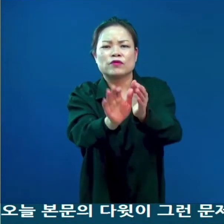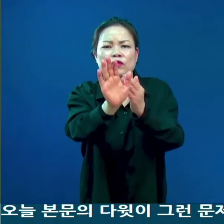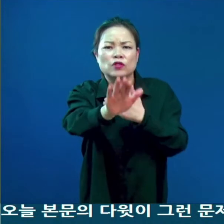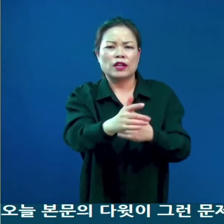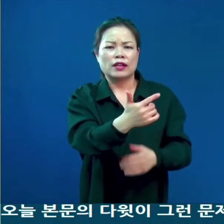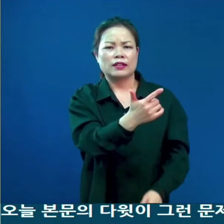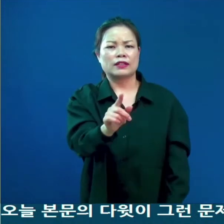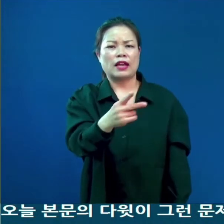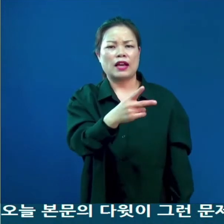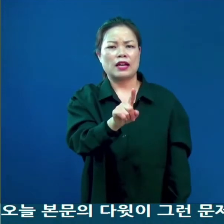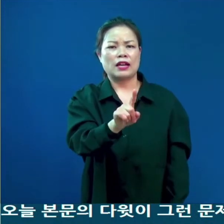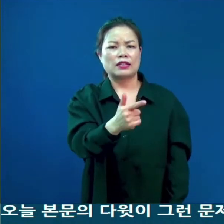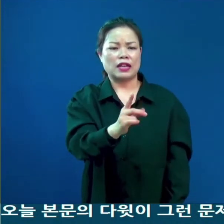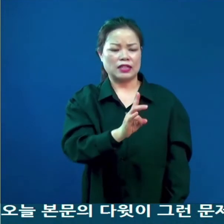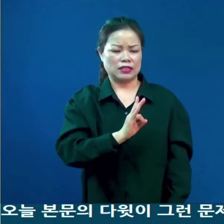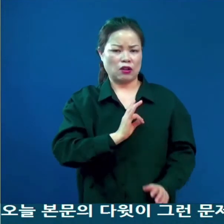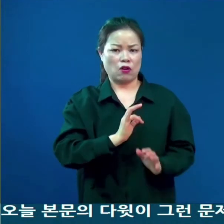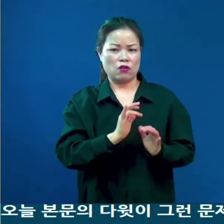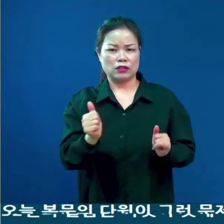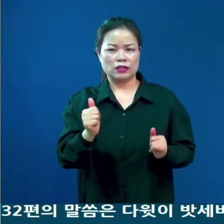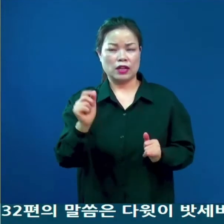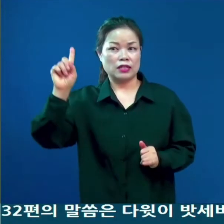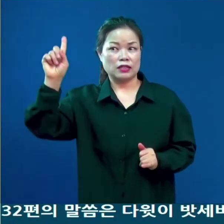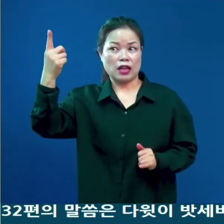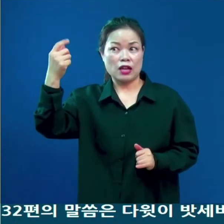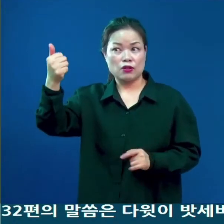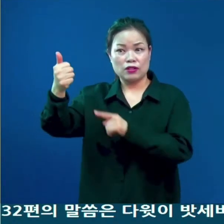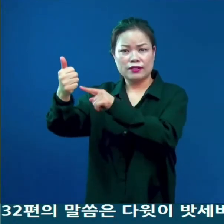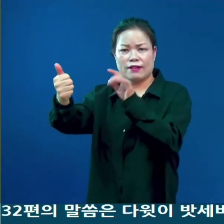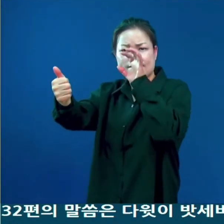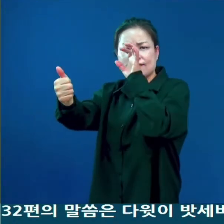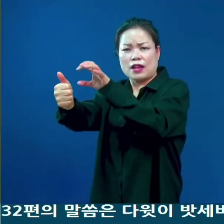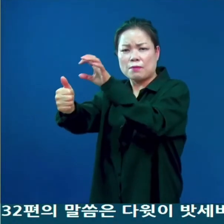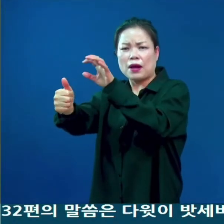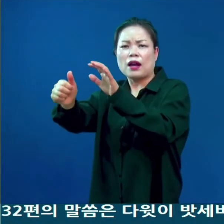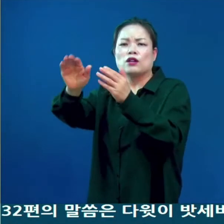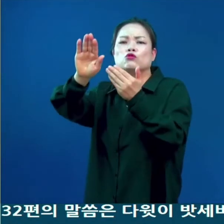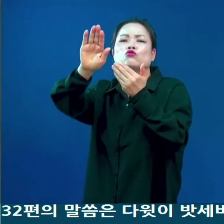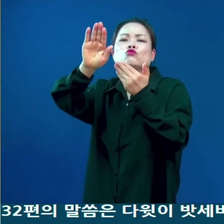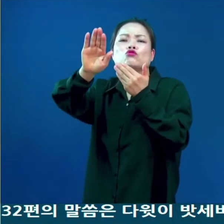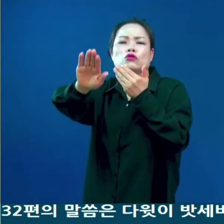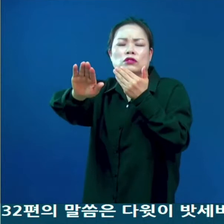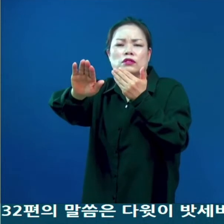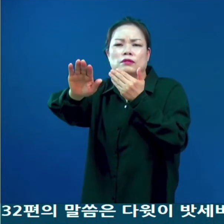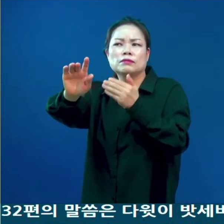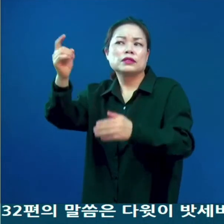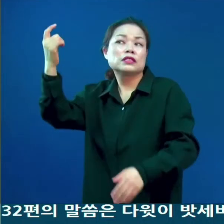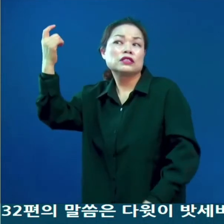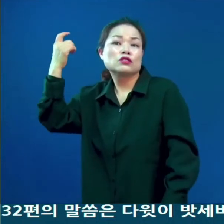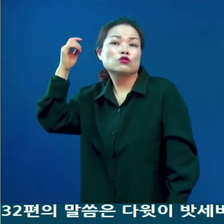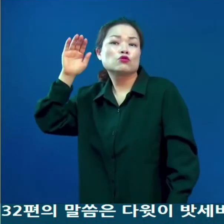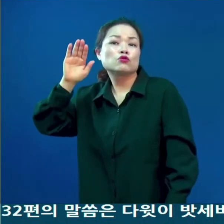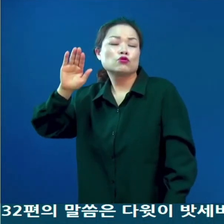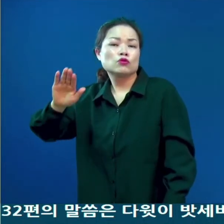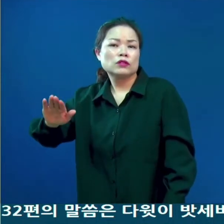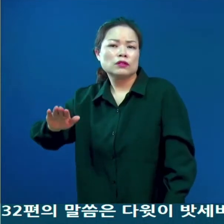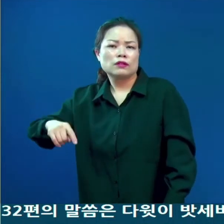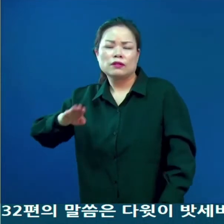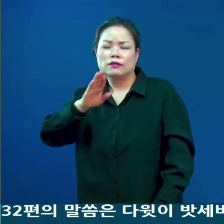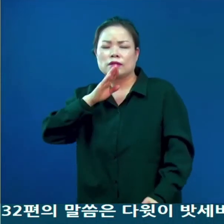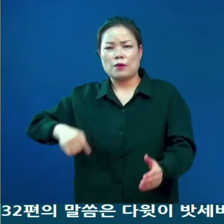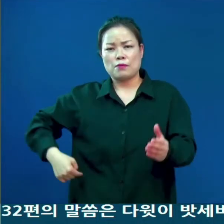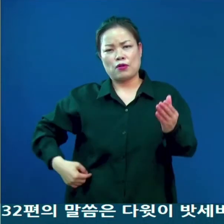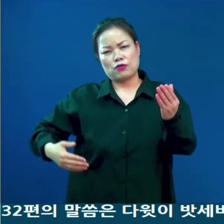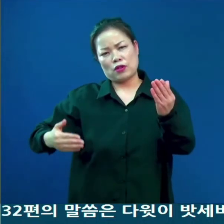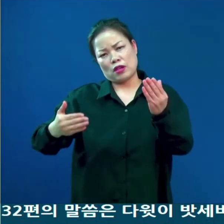나단 선지자가 와서 책망을 하고 난 다음, 그 책망의 메시지를 듣고 난 다음 참회하며